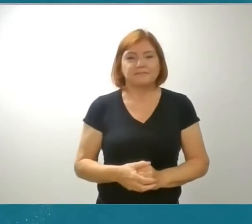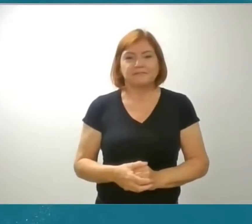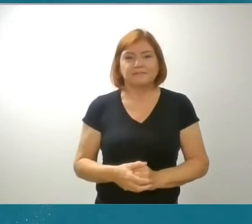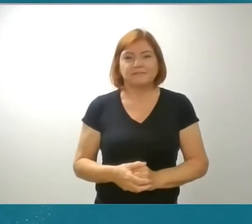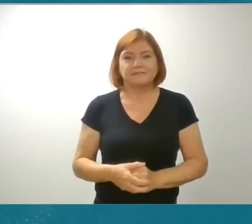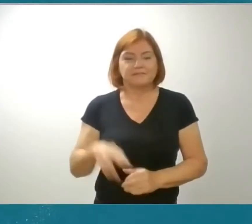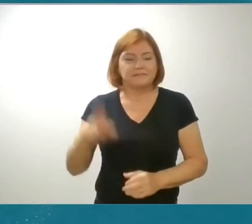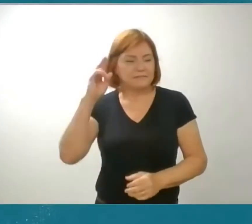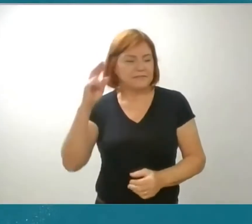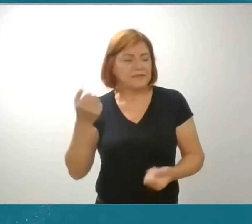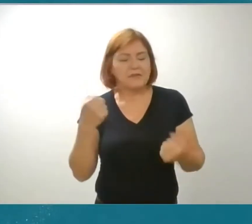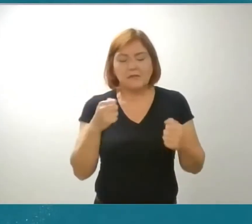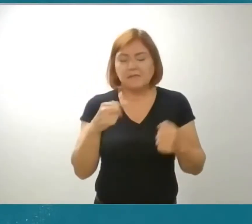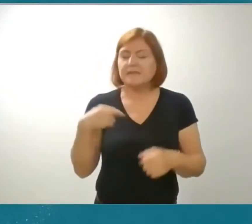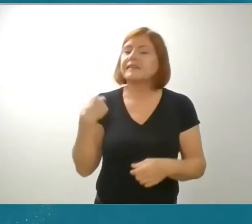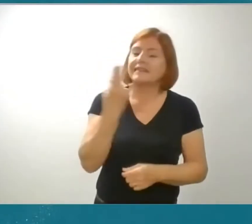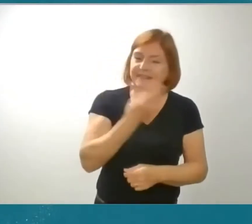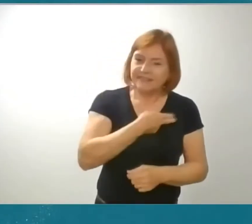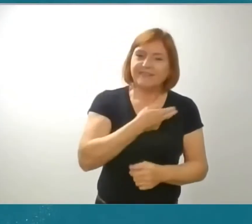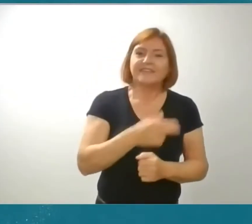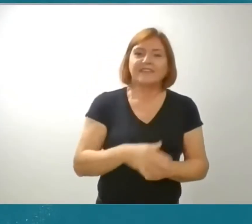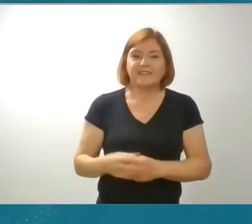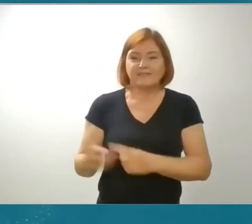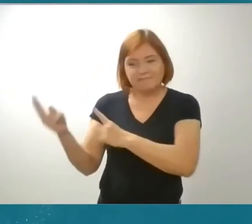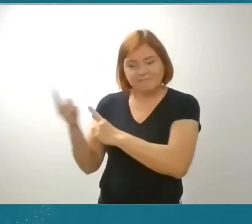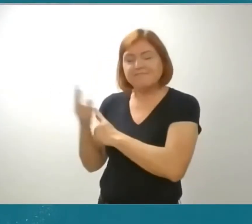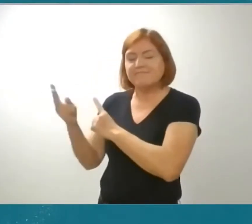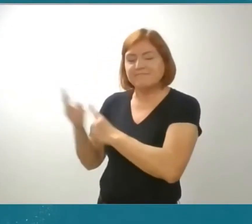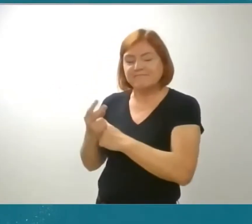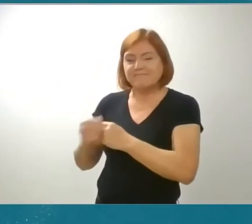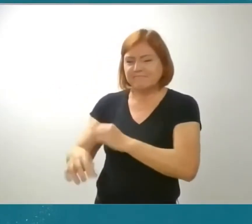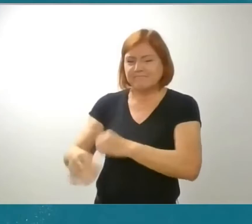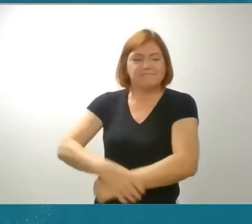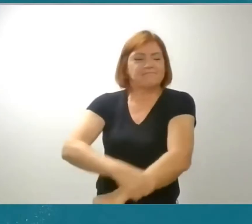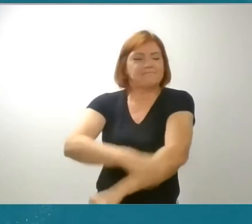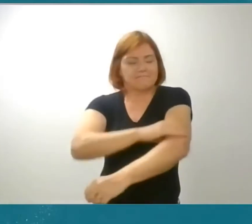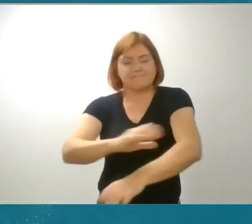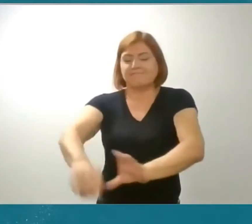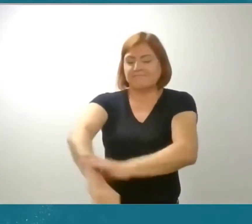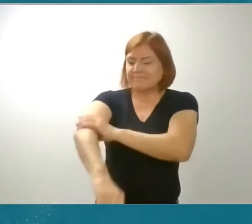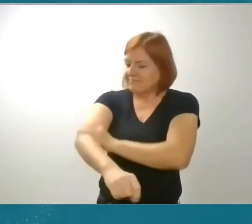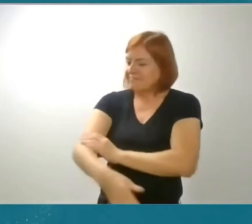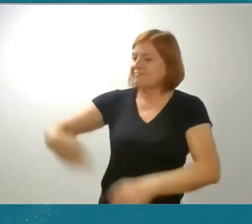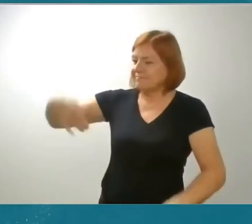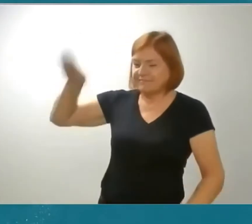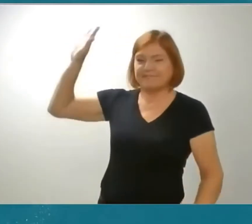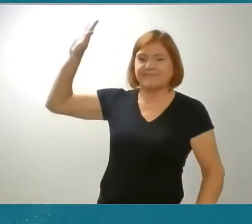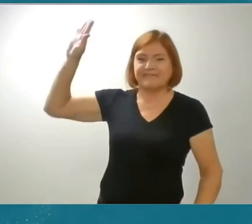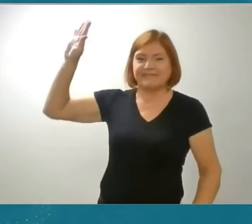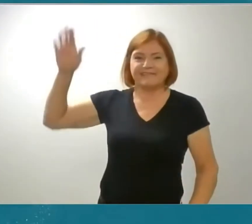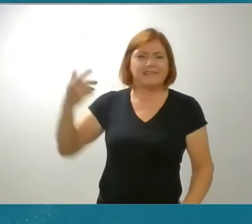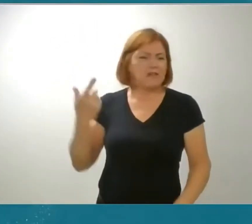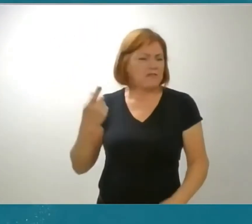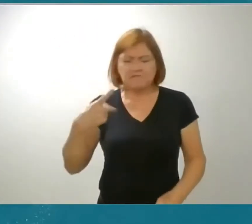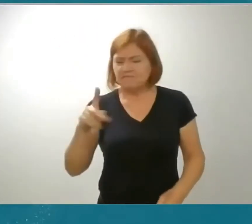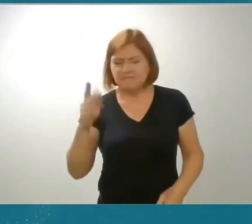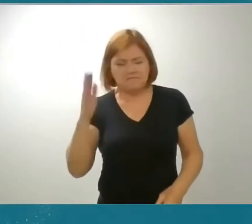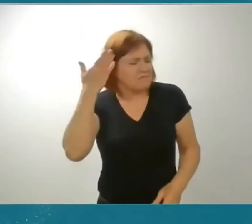Inteiro em Mexica. Não se dobrou. É a única terra que não se dobrou. E de lá